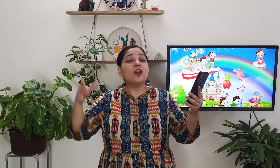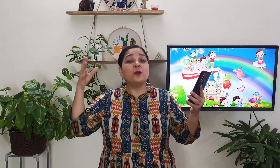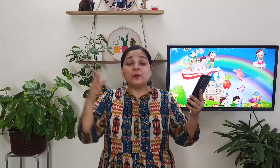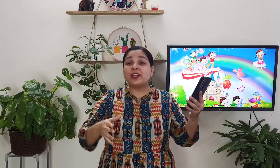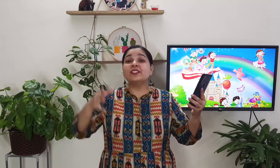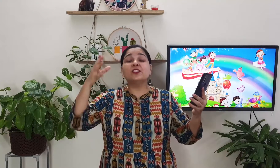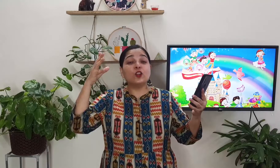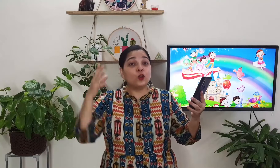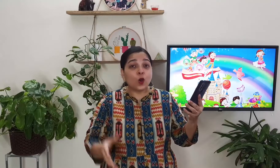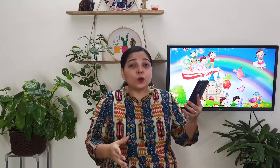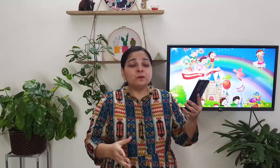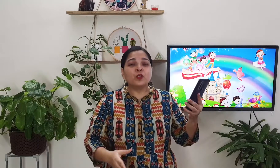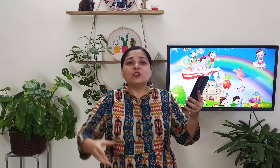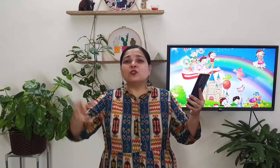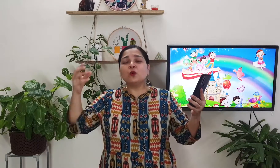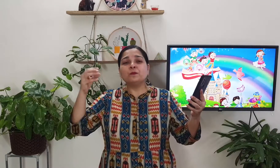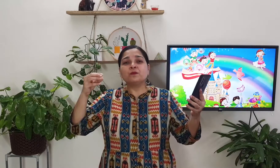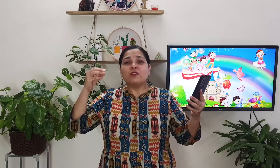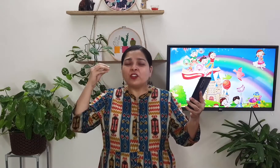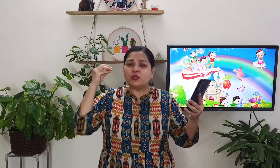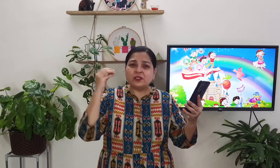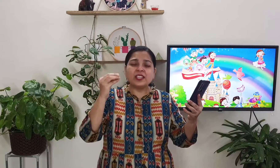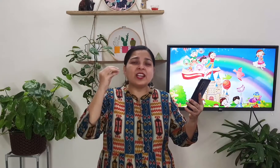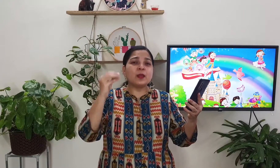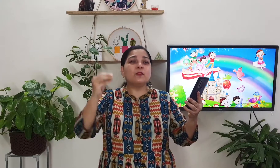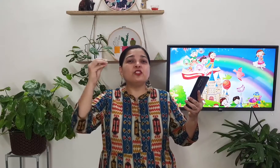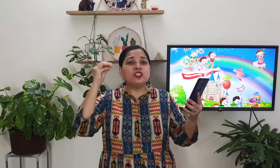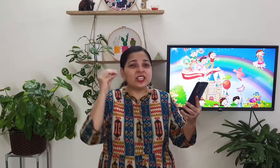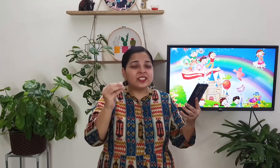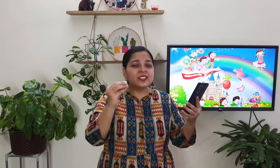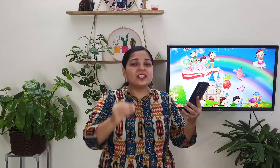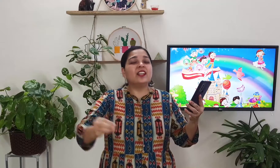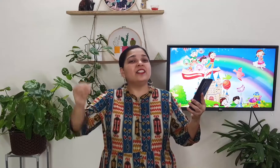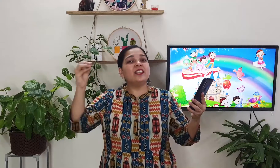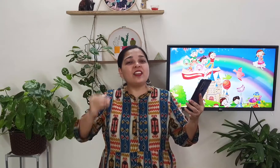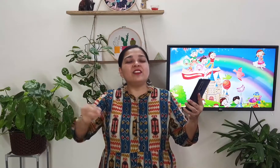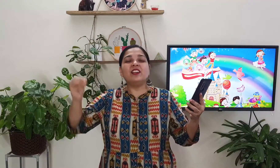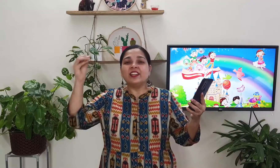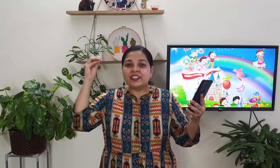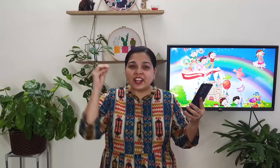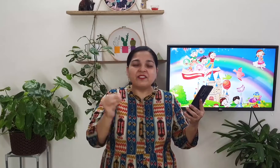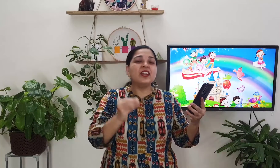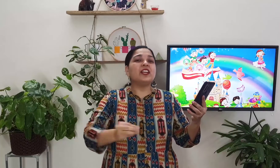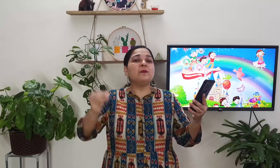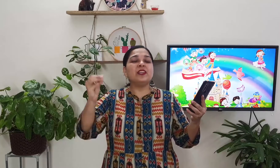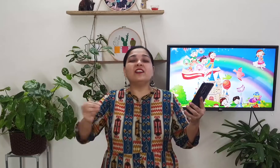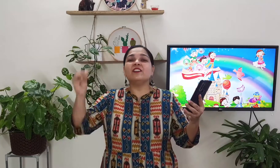வணங்கும். எல்லா வல்லமை இயேசுவின் பெயரில், அனைத்து வல்லமையும் உண்டு, எல்லா